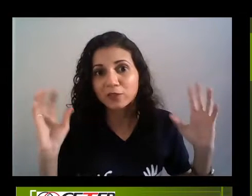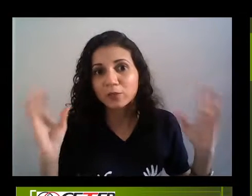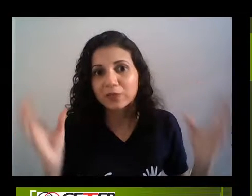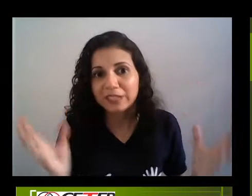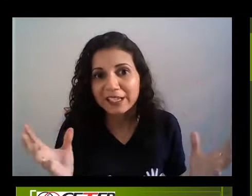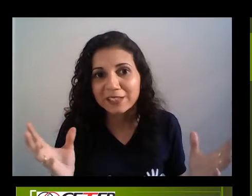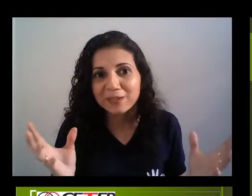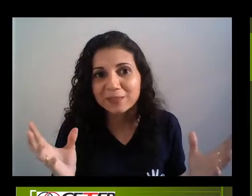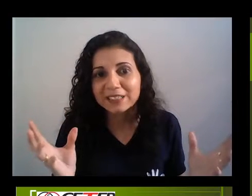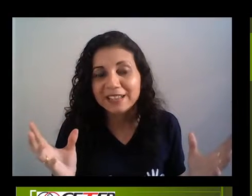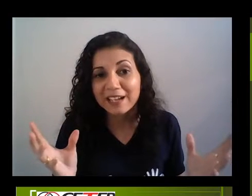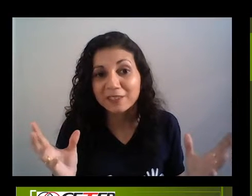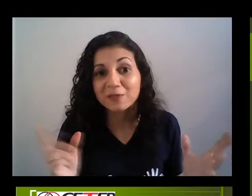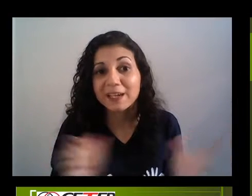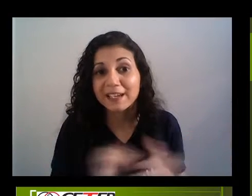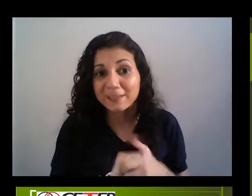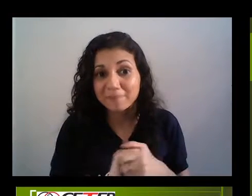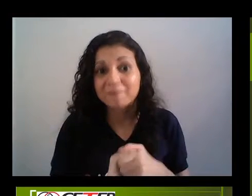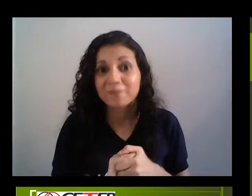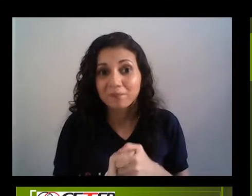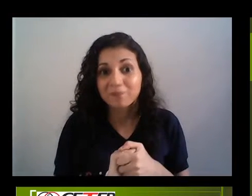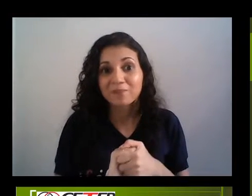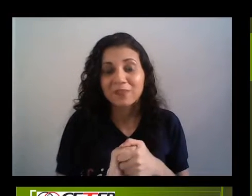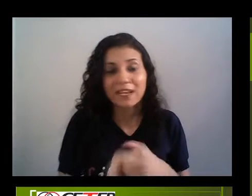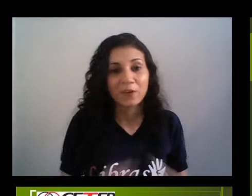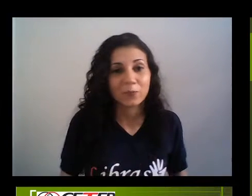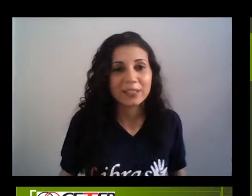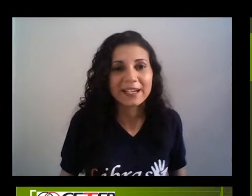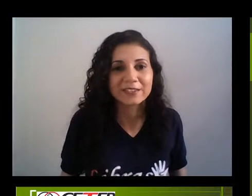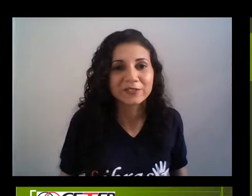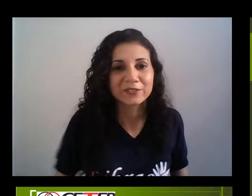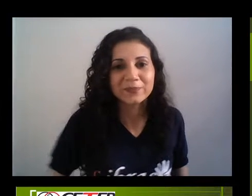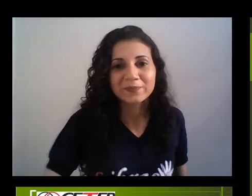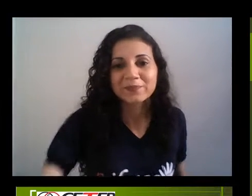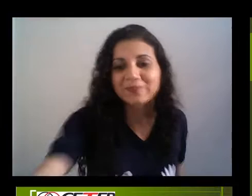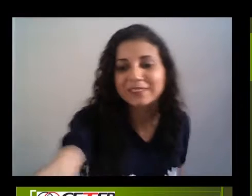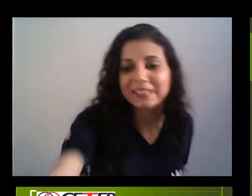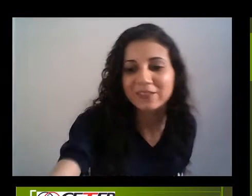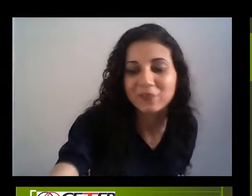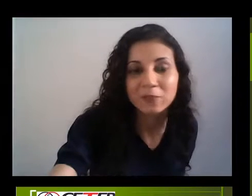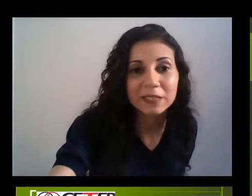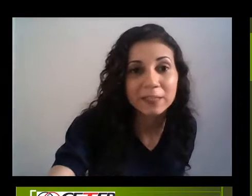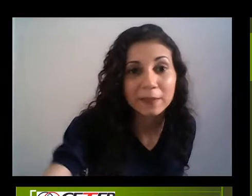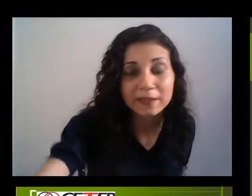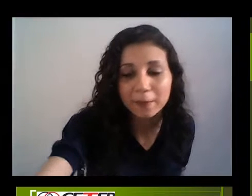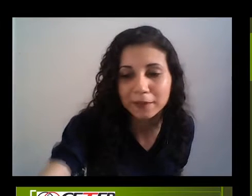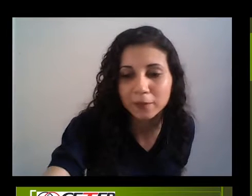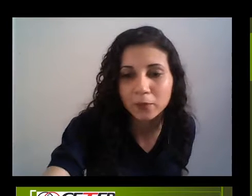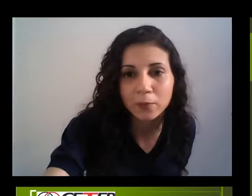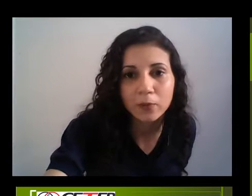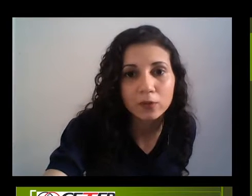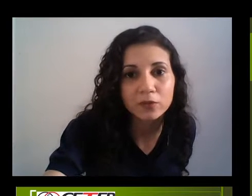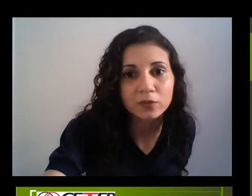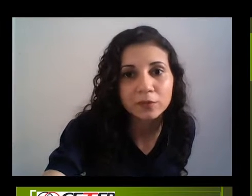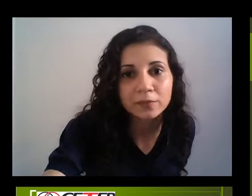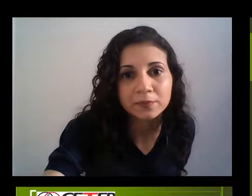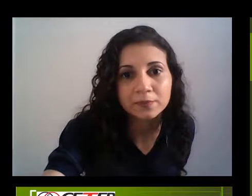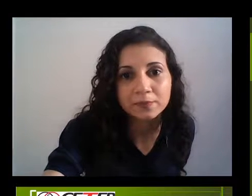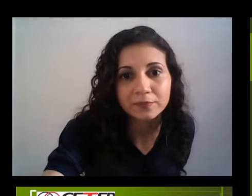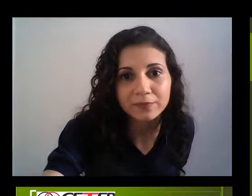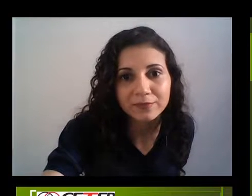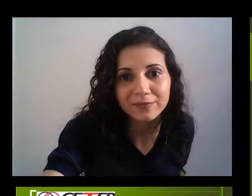Mas conceito abstrato é complicado, viu? Então, vamos aqui passar para aqui pro